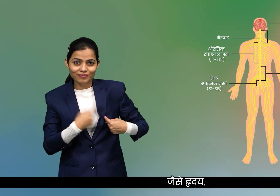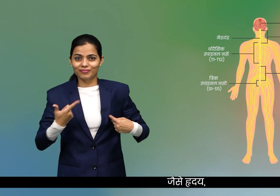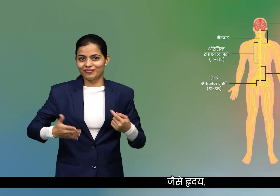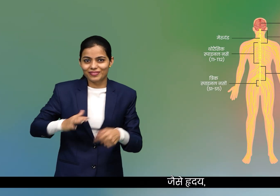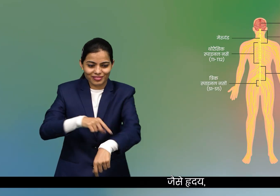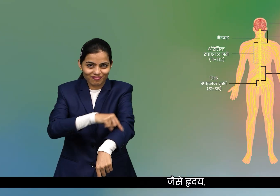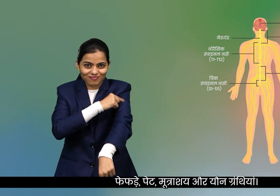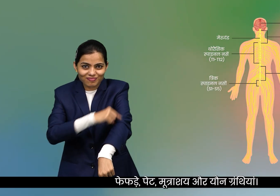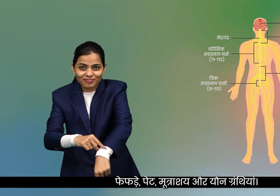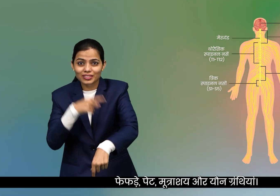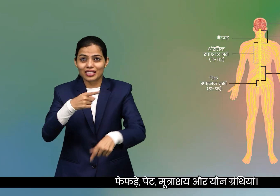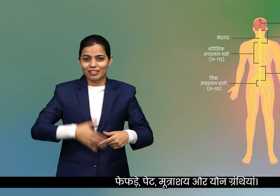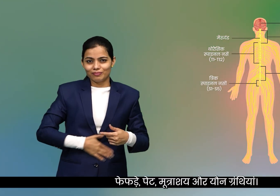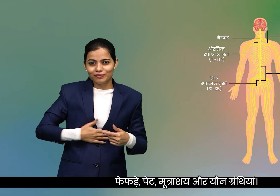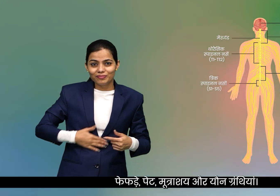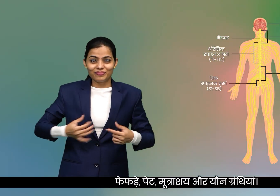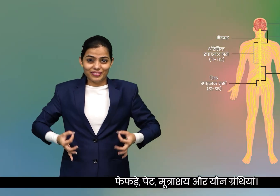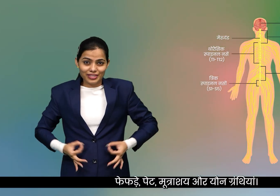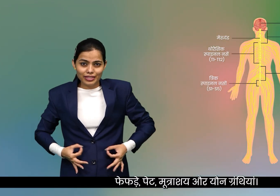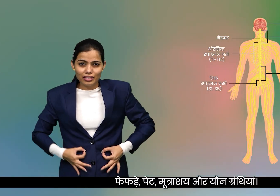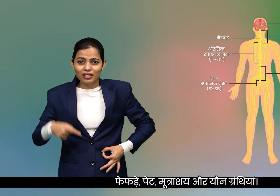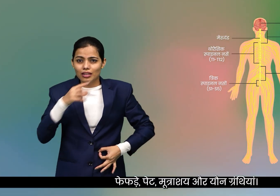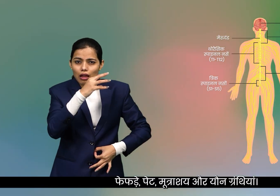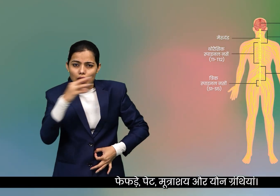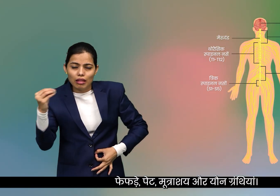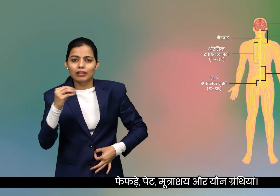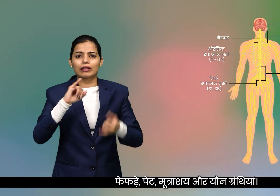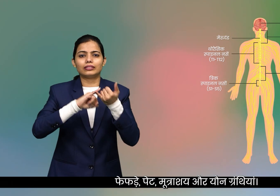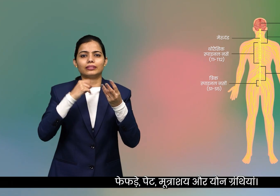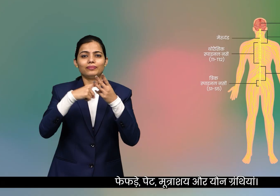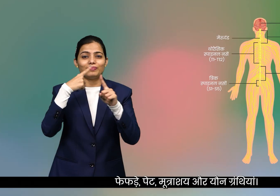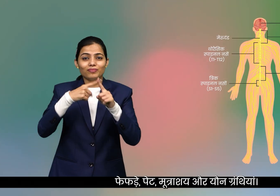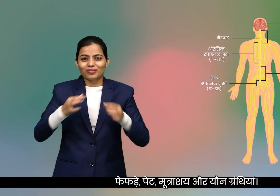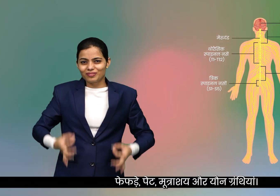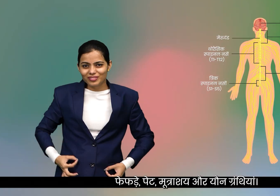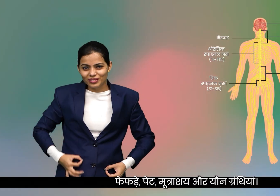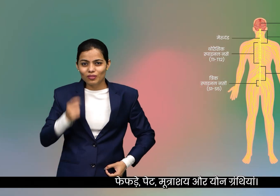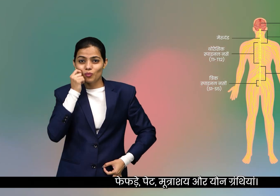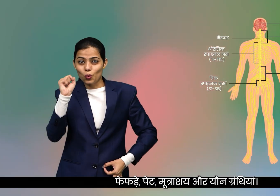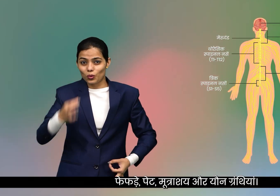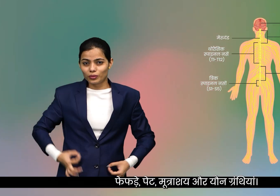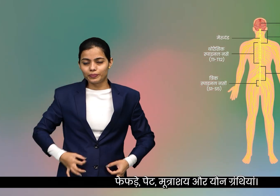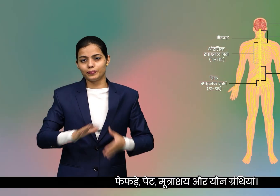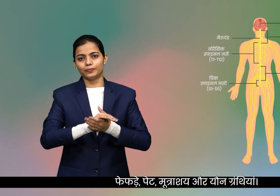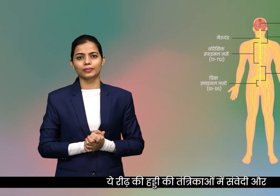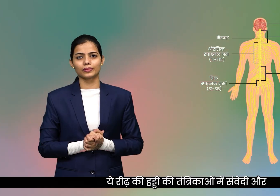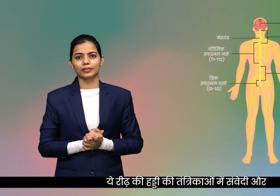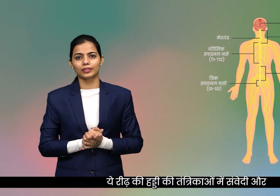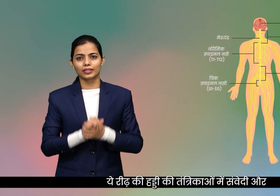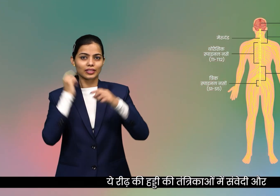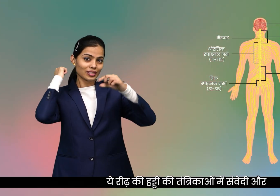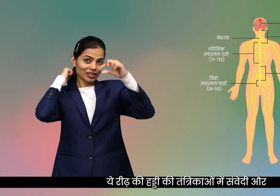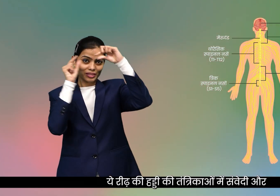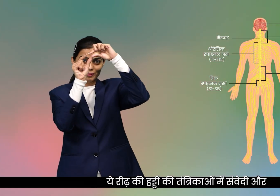जैसे हृदय, फेफड़े, पेट, मूत्राशय और यौन ग्रंथियां।